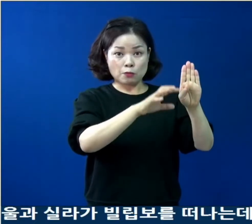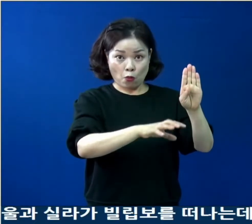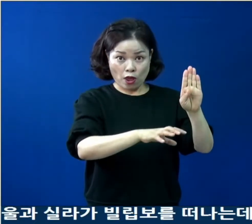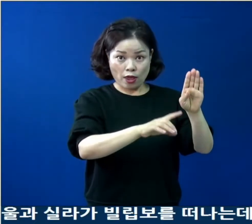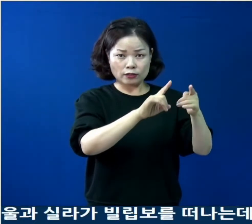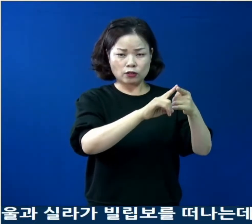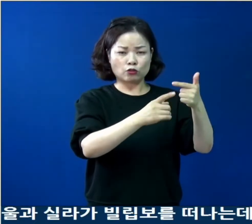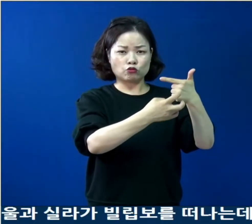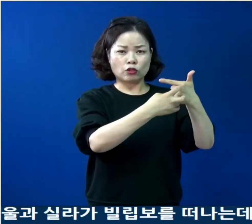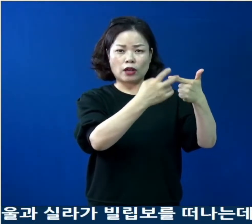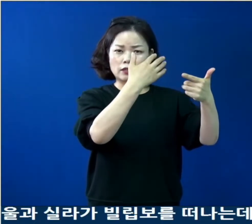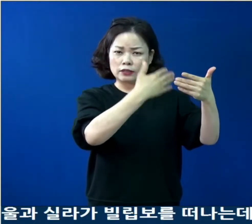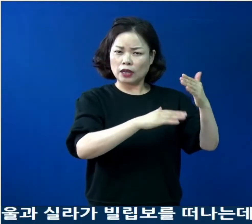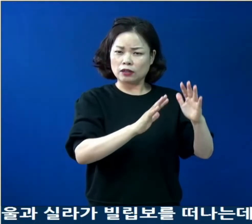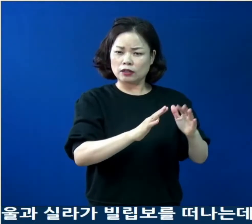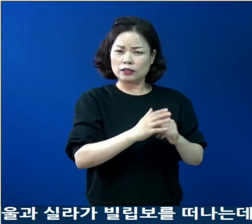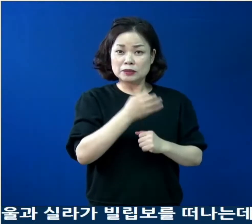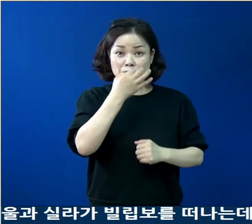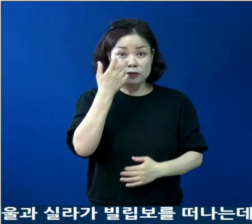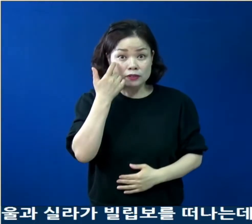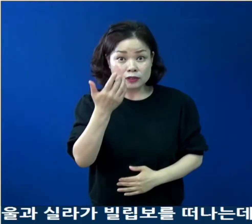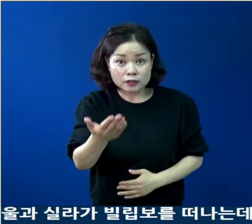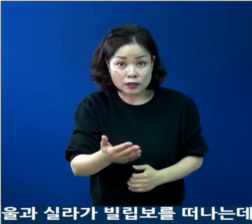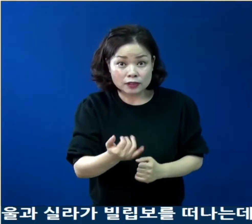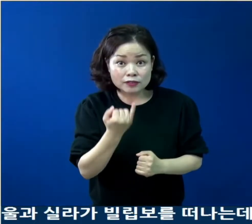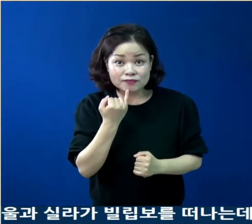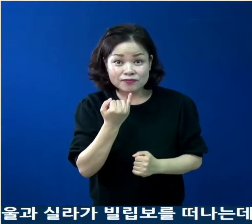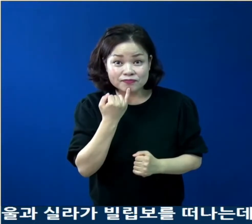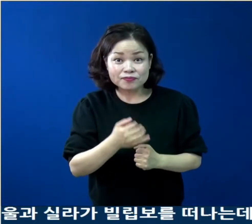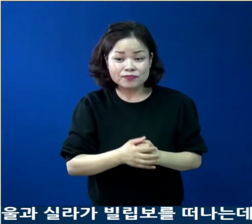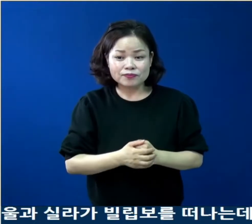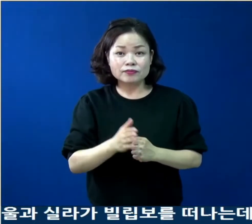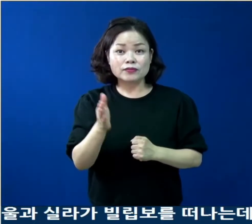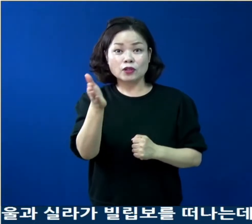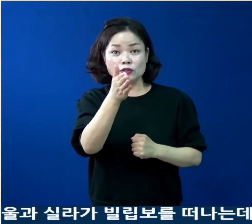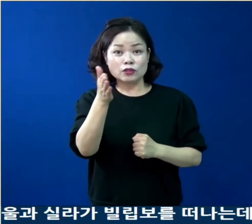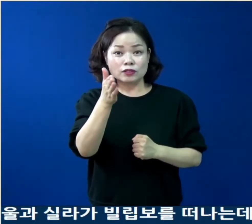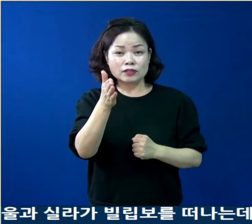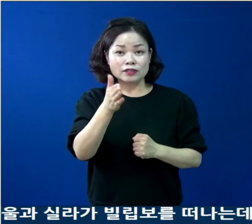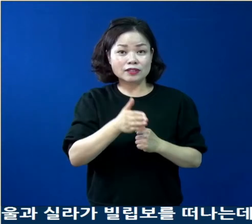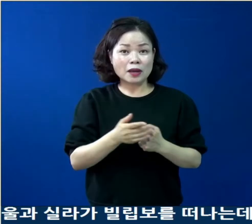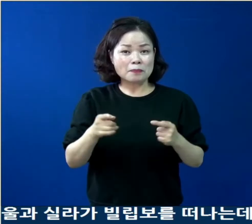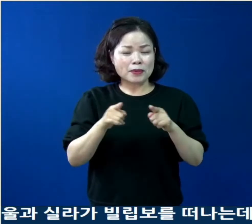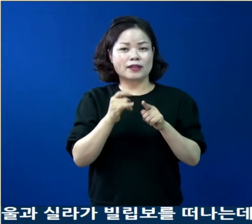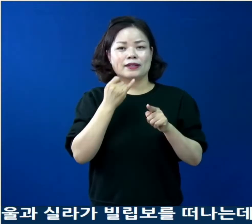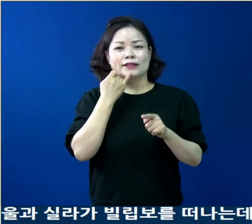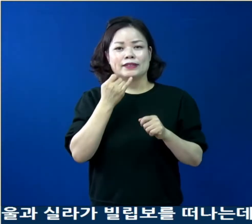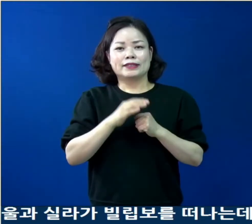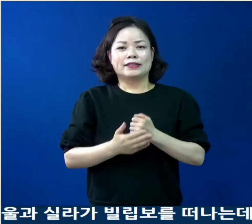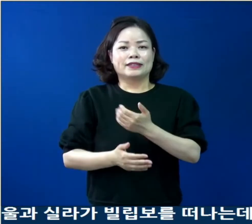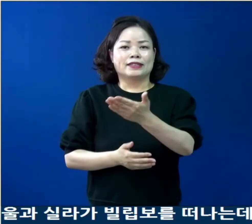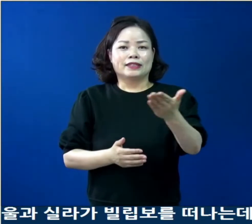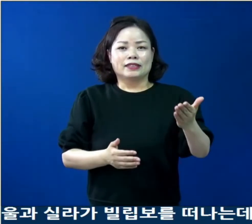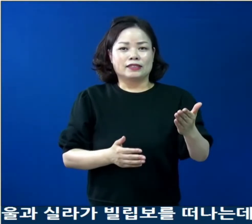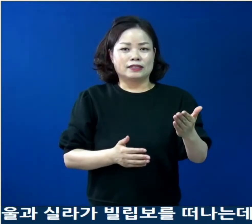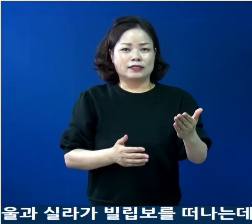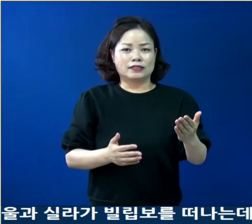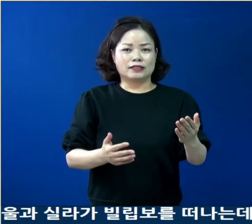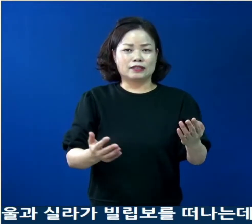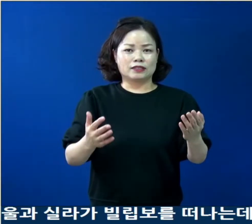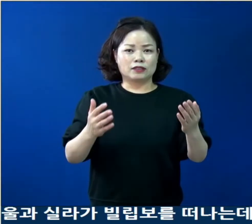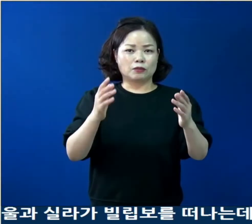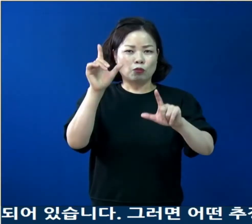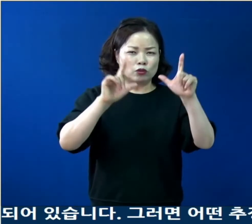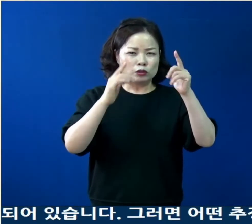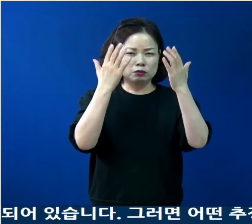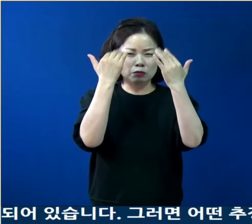됩니다. 조금 힘드세요? 괜찮으시죠? 이 정도 갈 수 있을 것 같아요. 제가 여러분 앞에 그 모습이